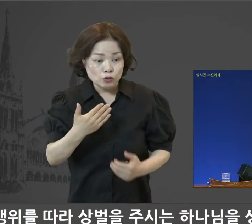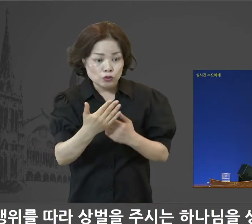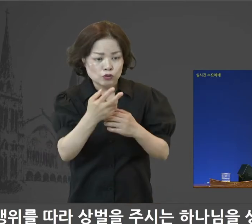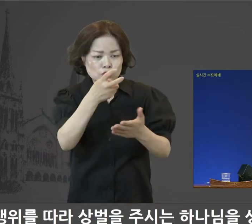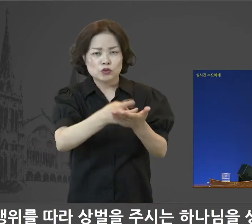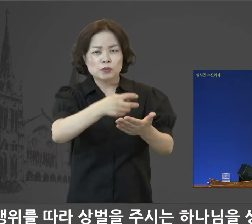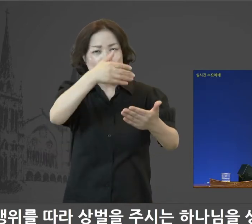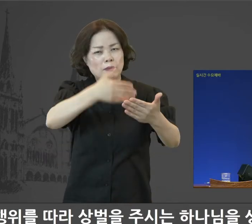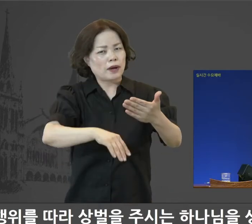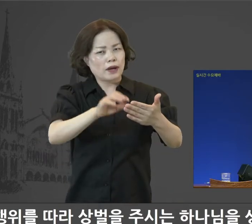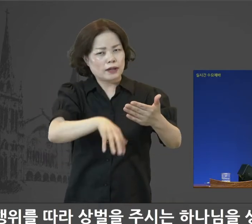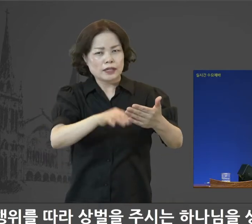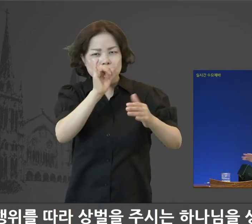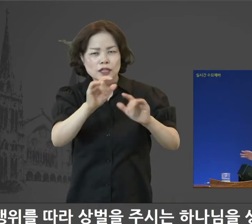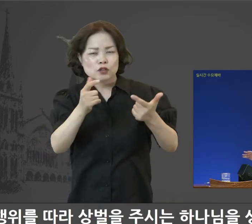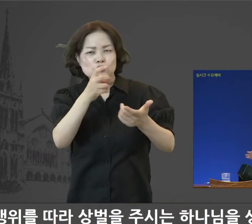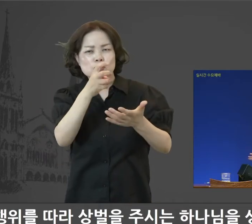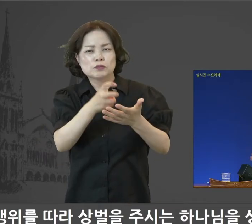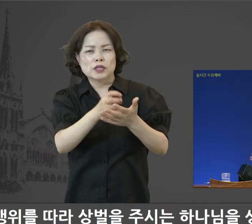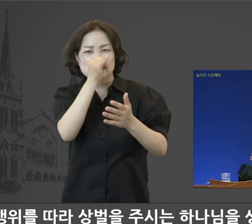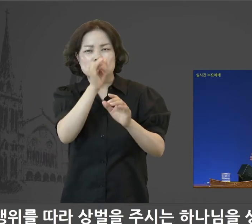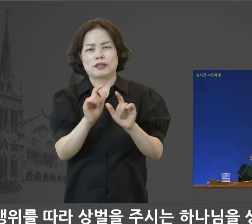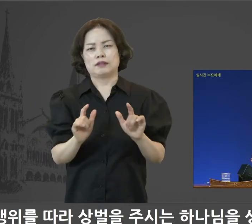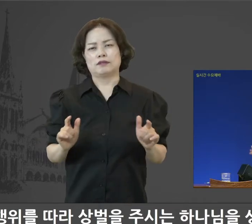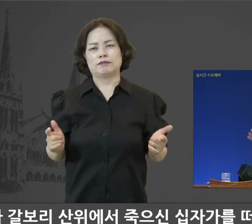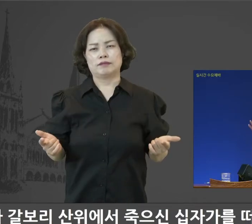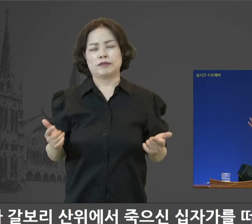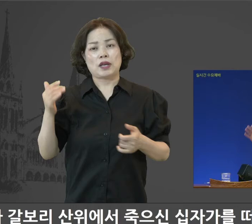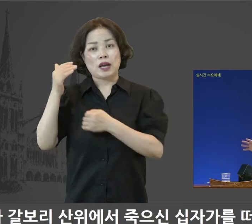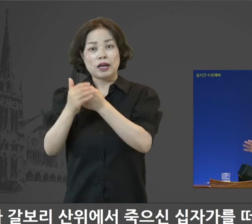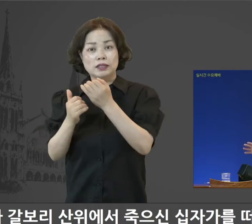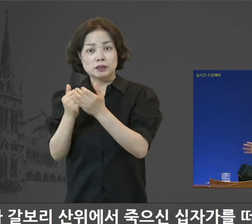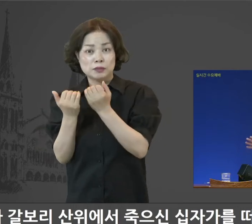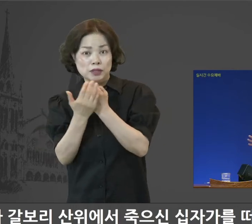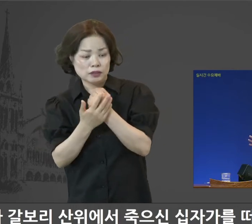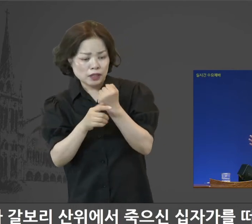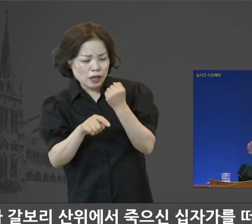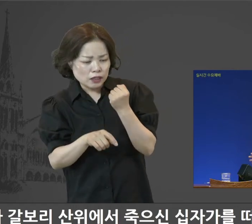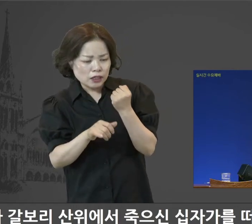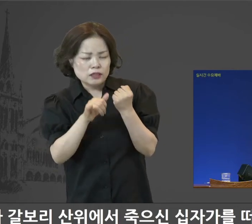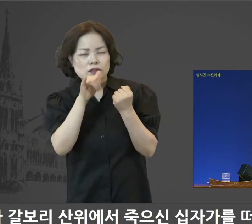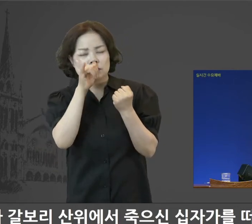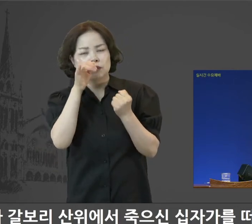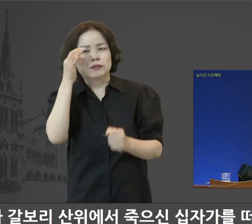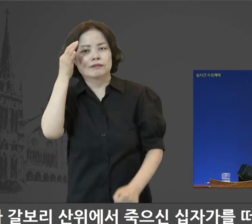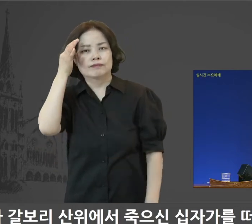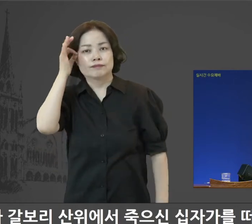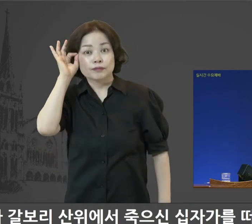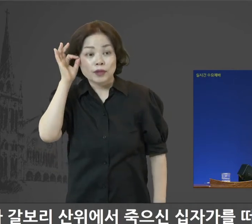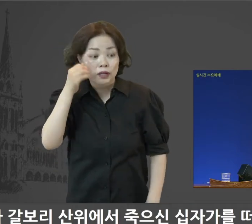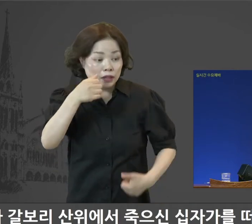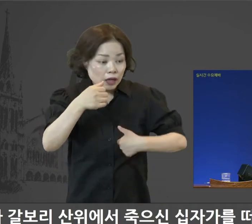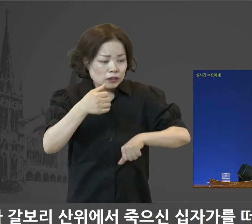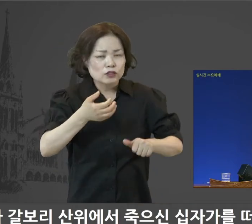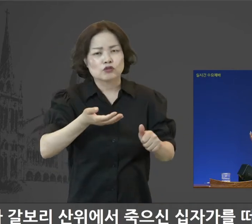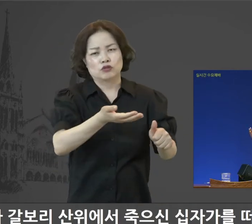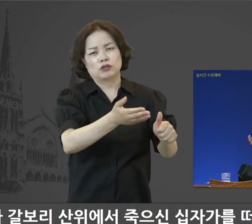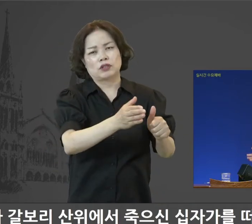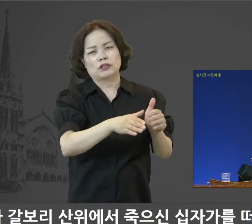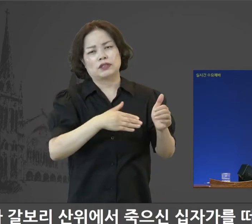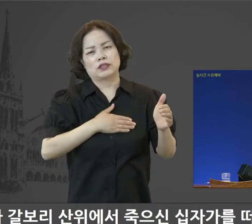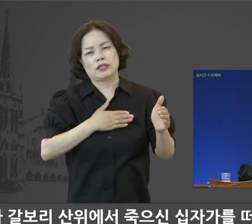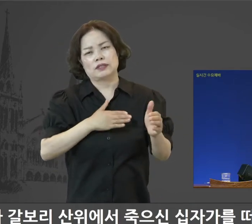있지 않고, 더 이상 율법 아래에 있지 않고 하나님의 은혜 아래에 있음을 깨닫게 됩니다. 그 아들을 내어주기까지